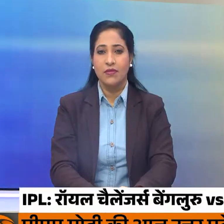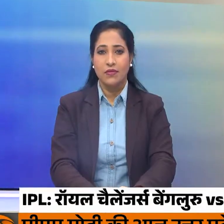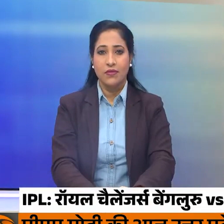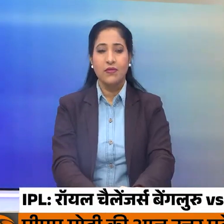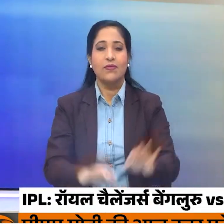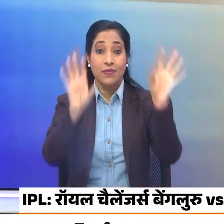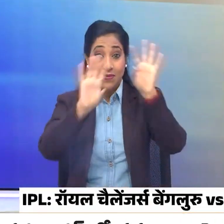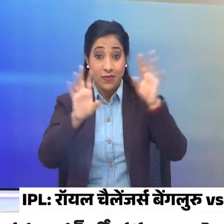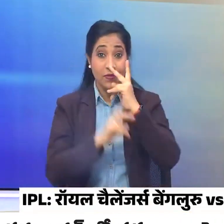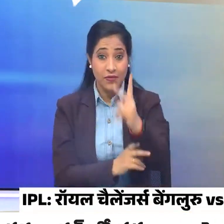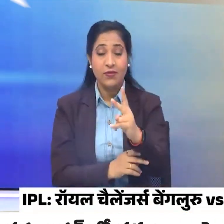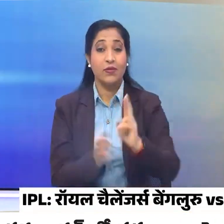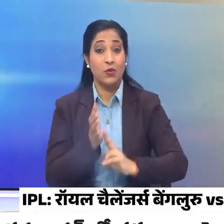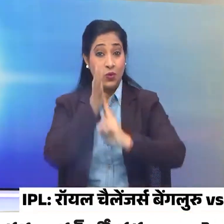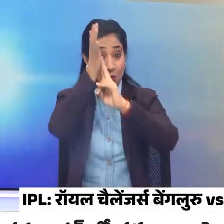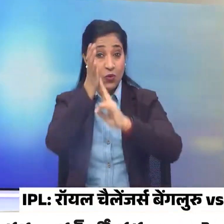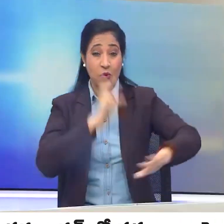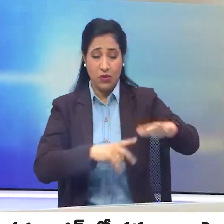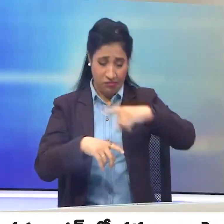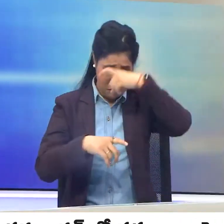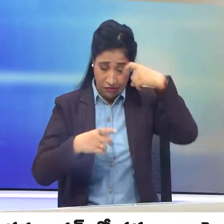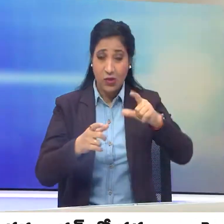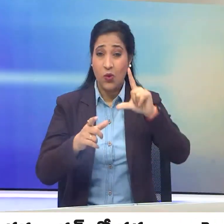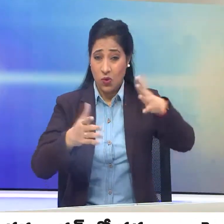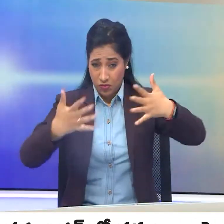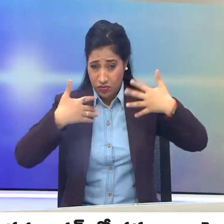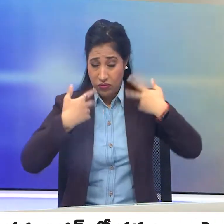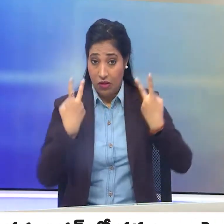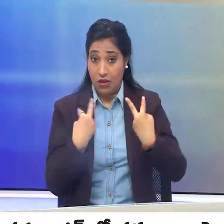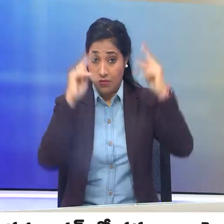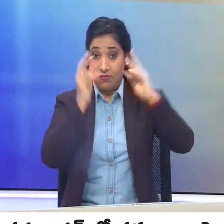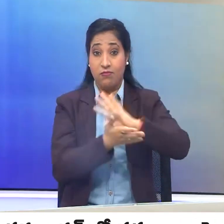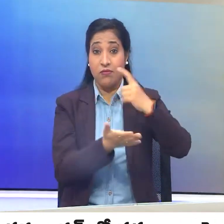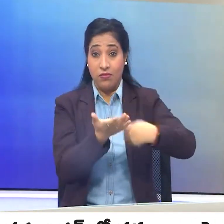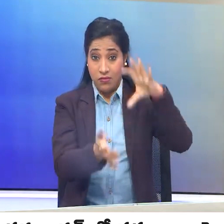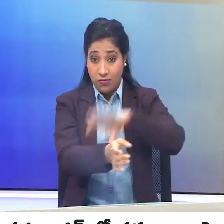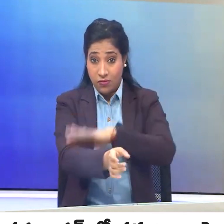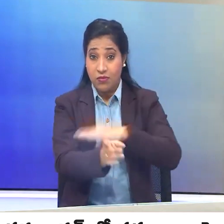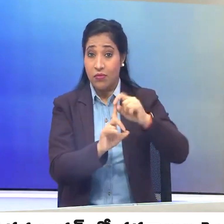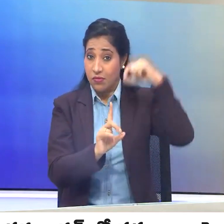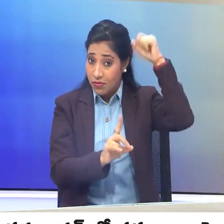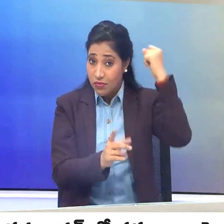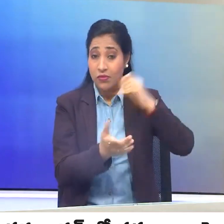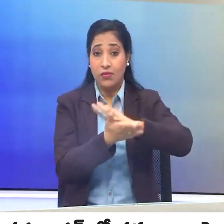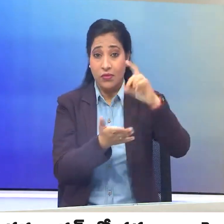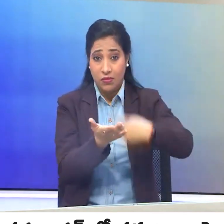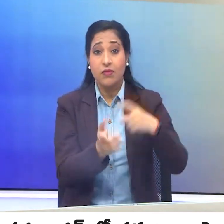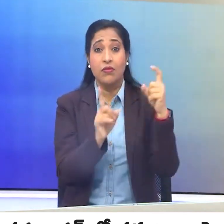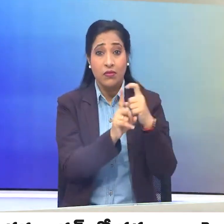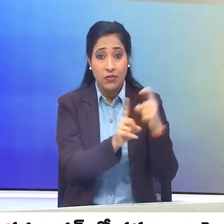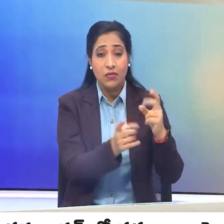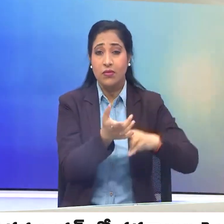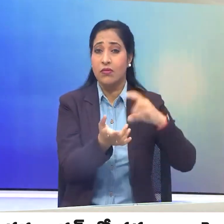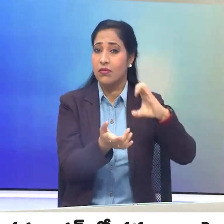मौसम की खबरों में, देश के उत्तर पूर्वी हिस्से में भीषण लू का कहर जारी। राजस्थान, पंजाब, हरियाणा, दिल्ली, एनसीआर, उत्तर प्रदेश में